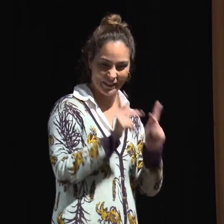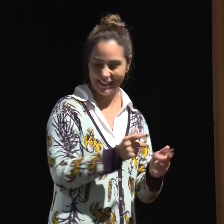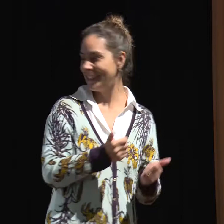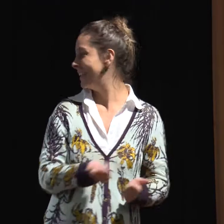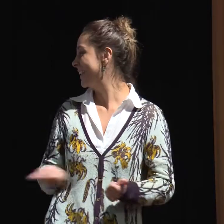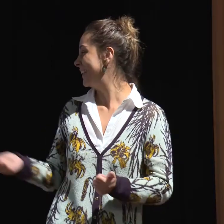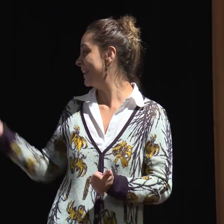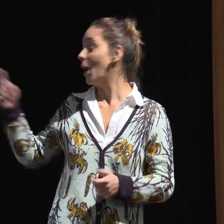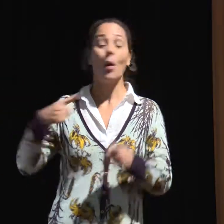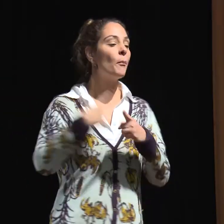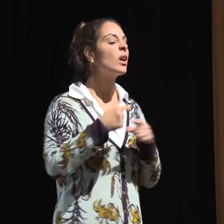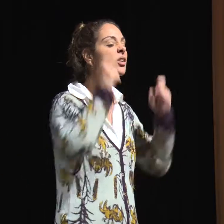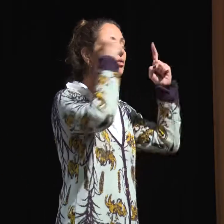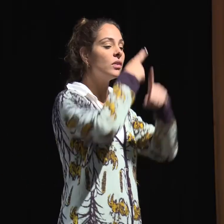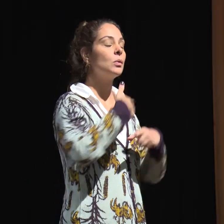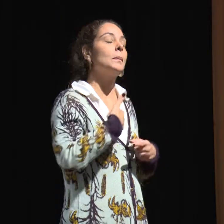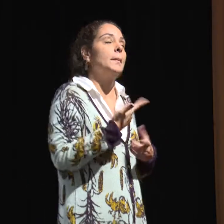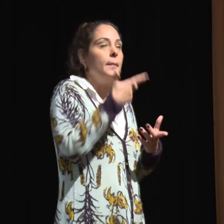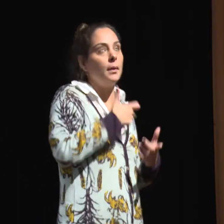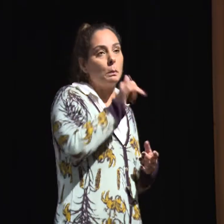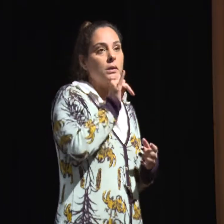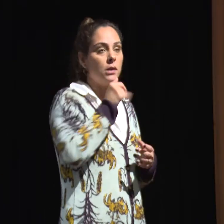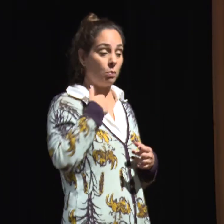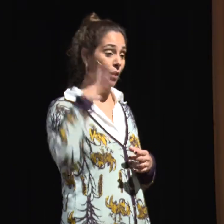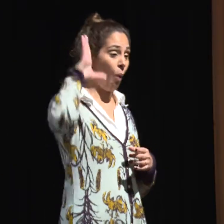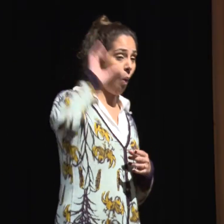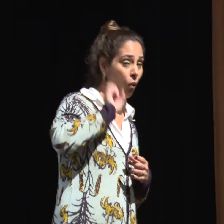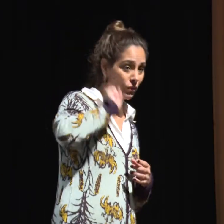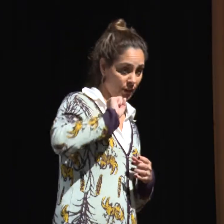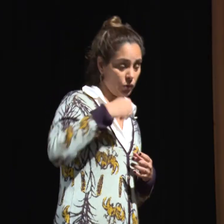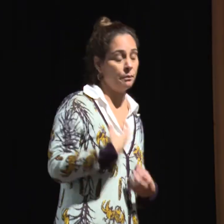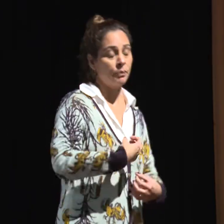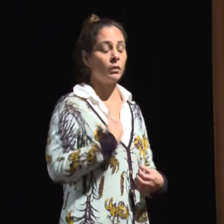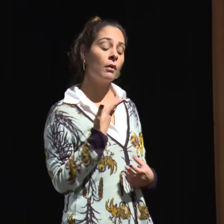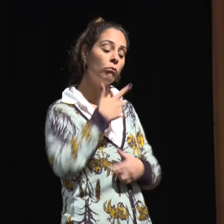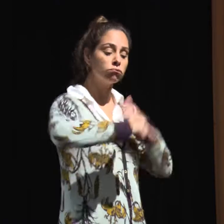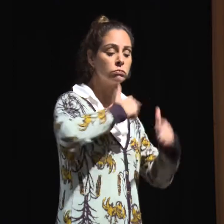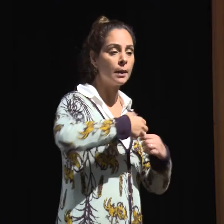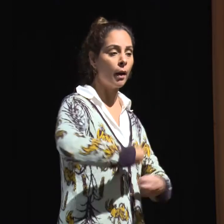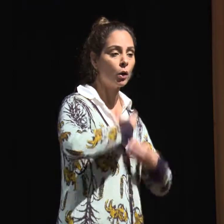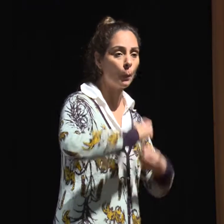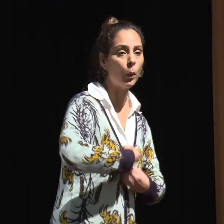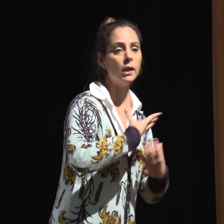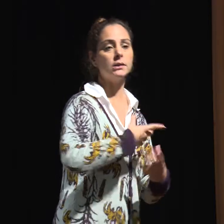da língua de sinais, Libras. Foi mais difícil para mim porque eu, enquanto ouvinte,